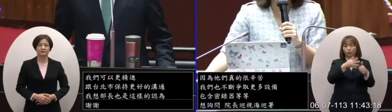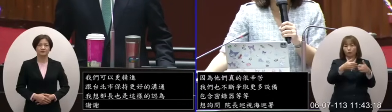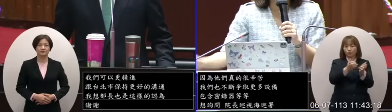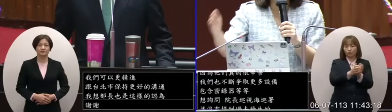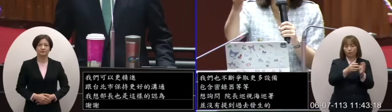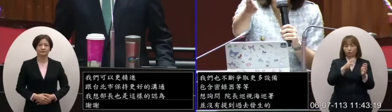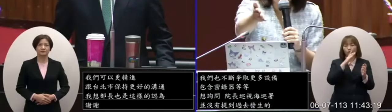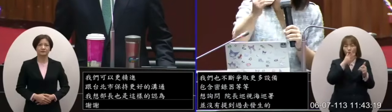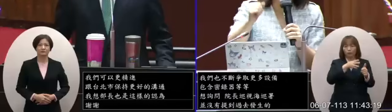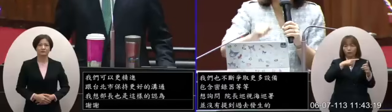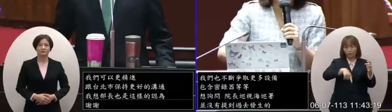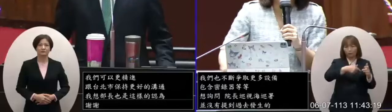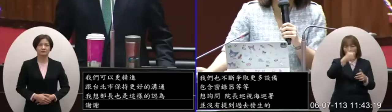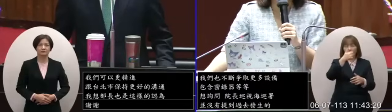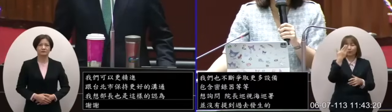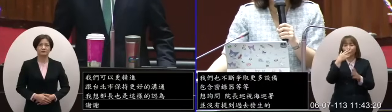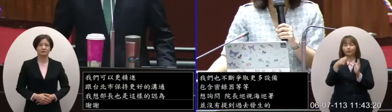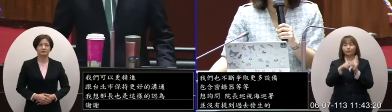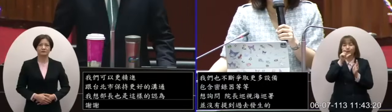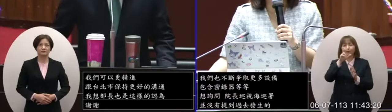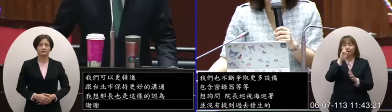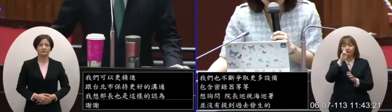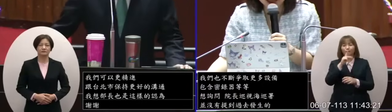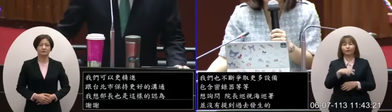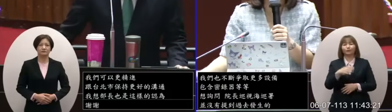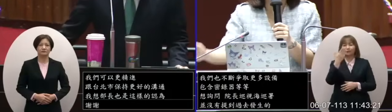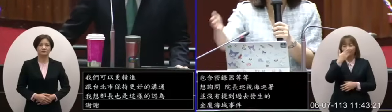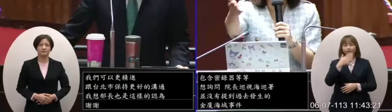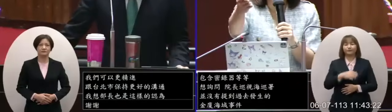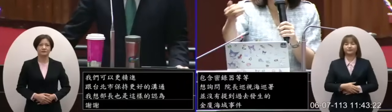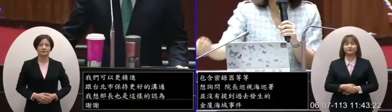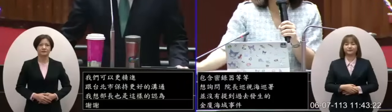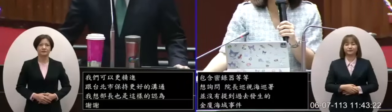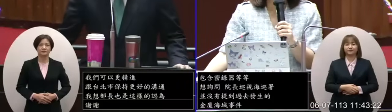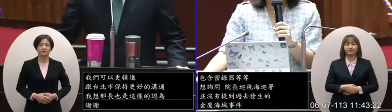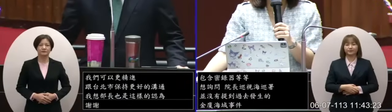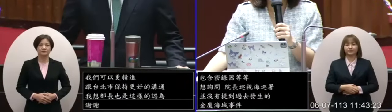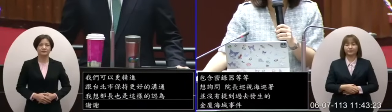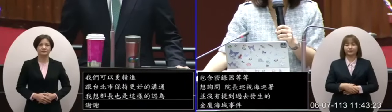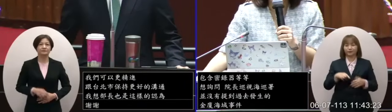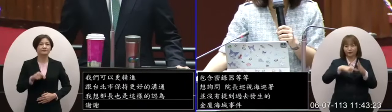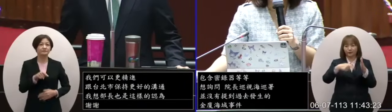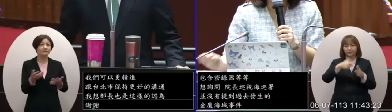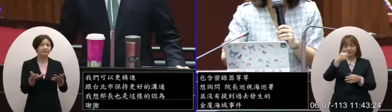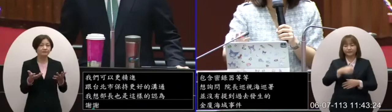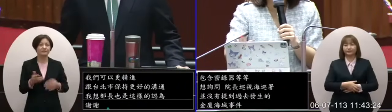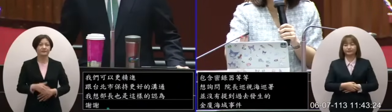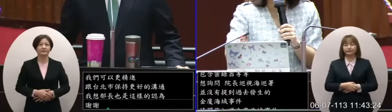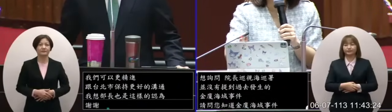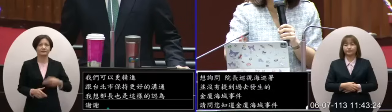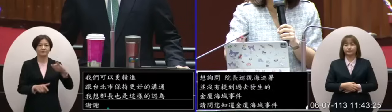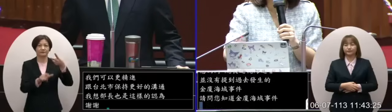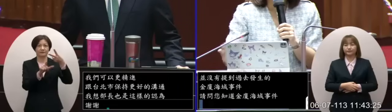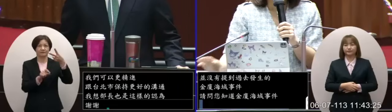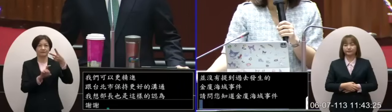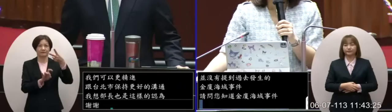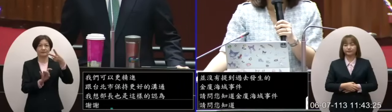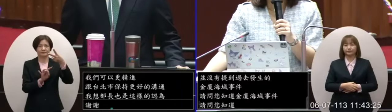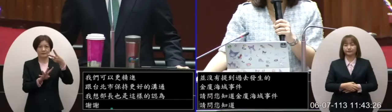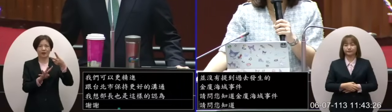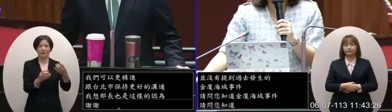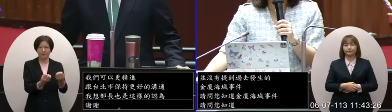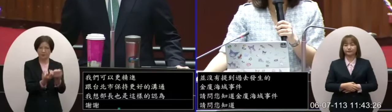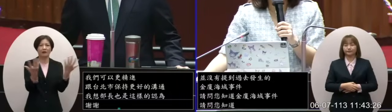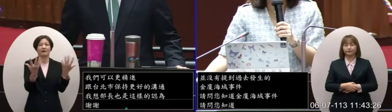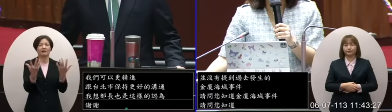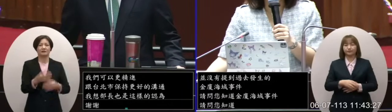部长我问的是院长，对不起，我一直口误，不好意思。 他是在 院长 2月14号发生的。